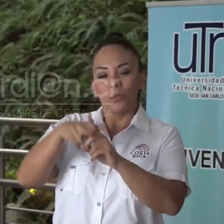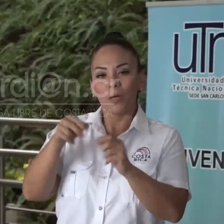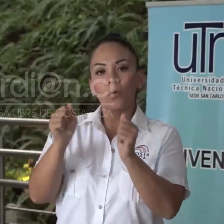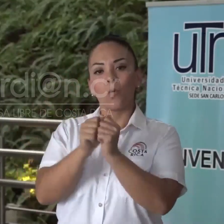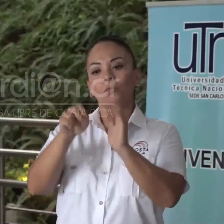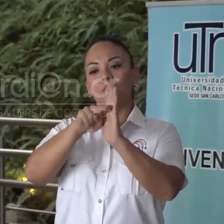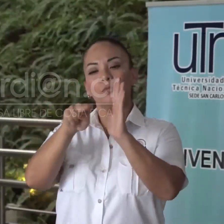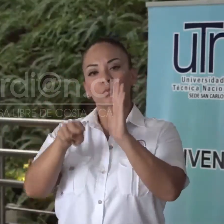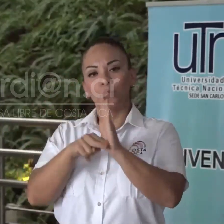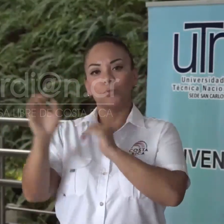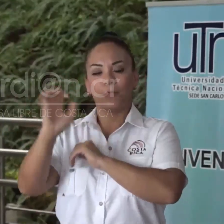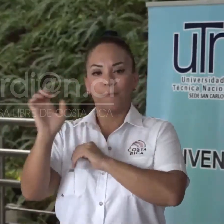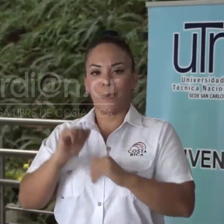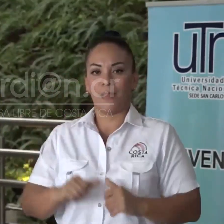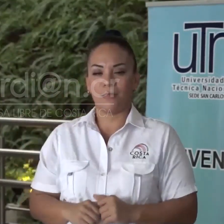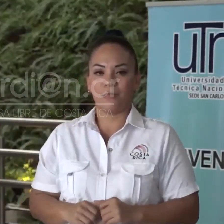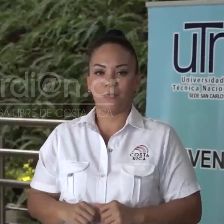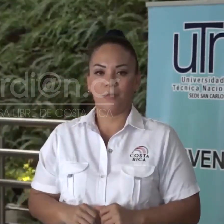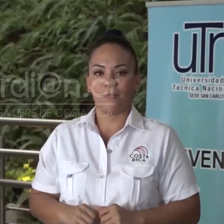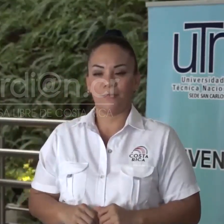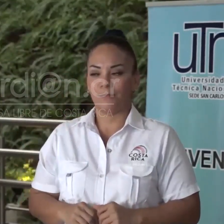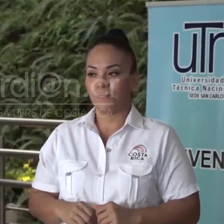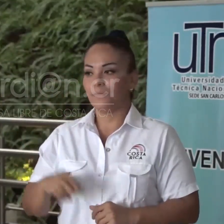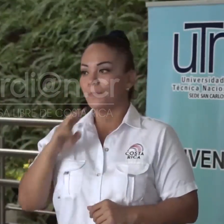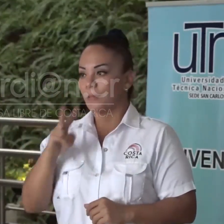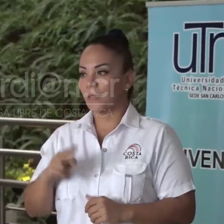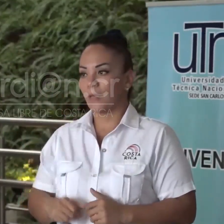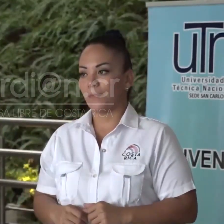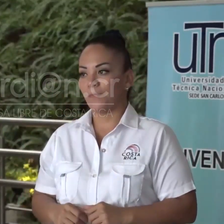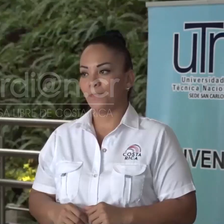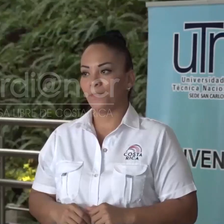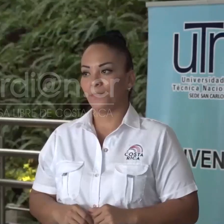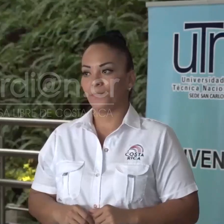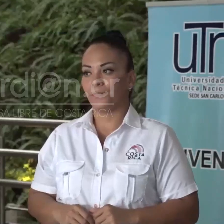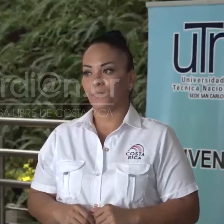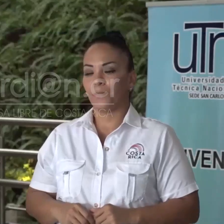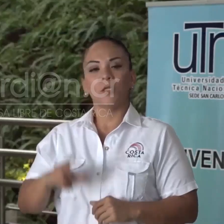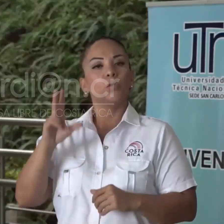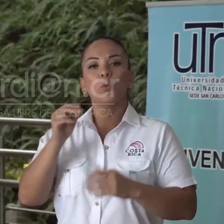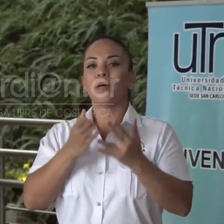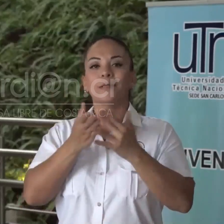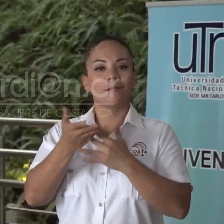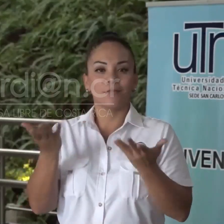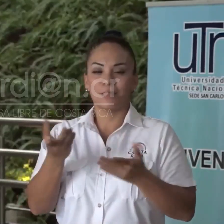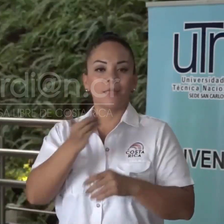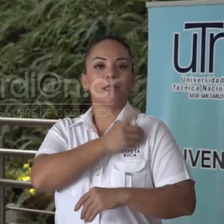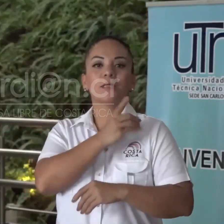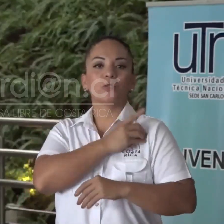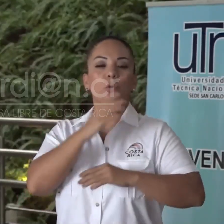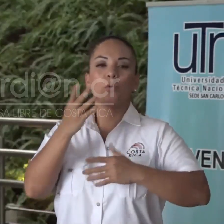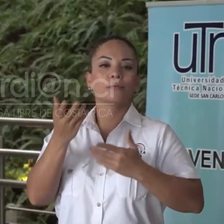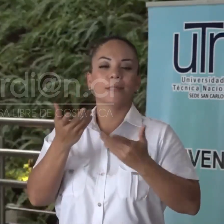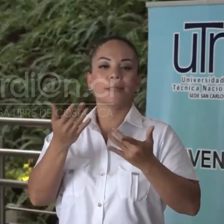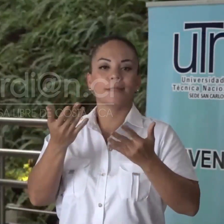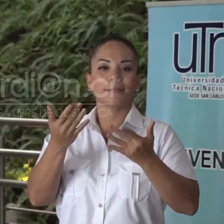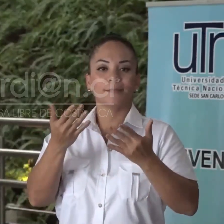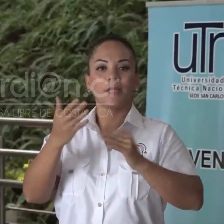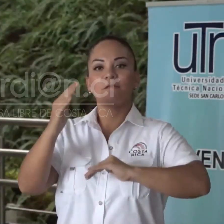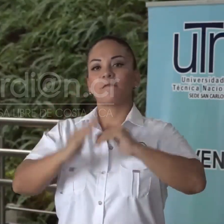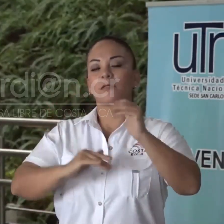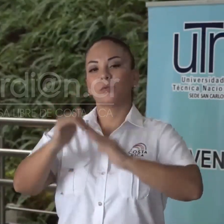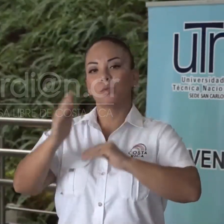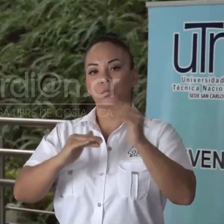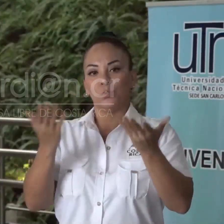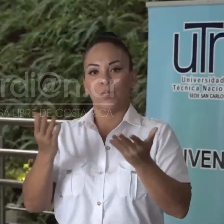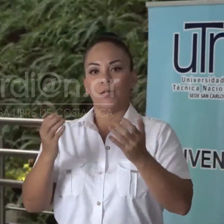normas de emergencia, ¿verdad? Y no a través de la Dirección de Infraestructura